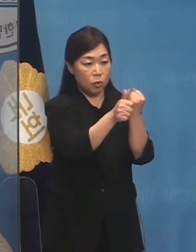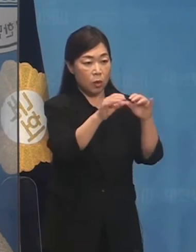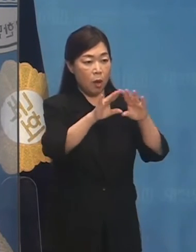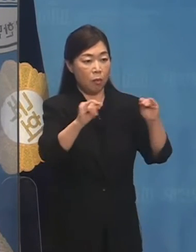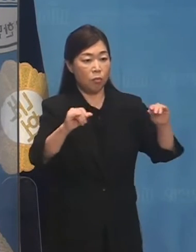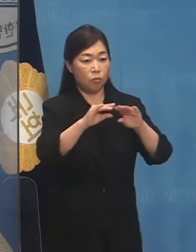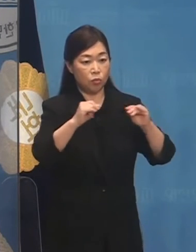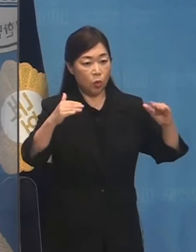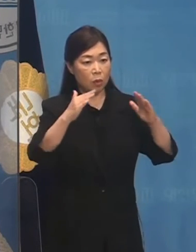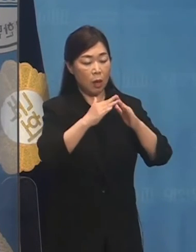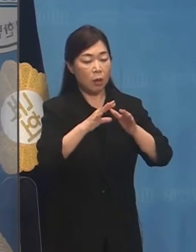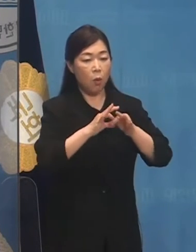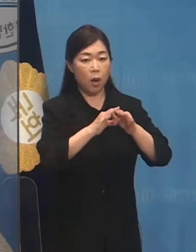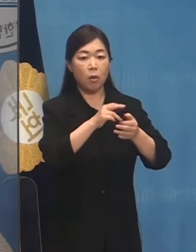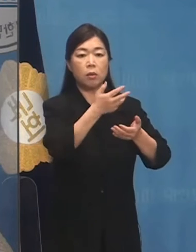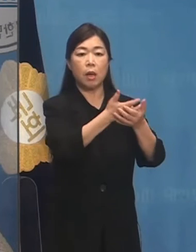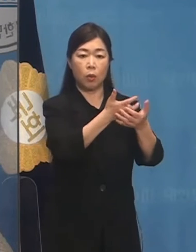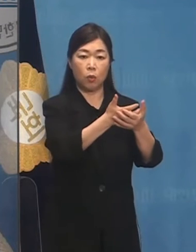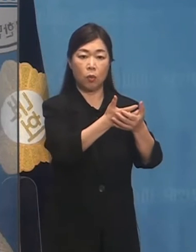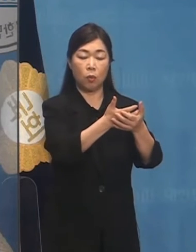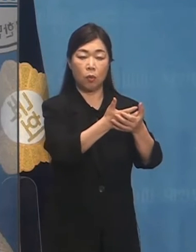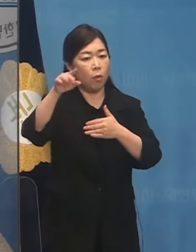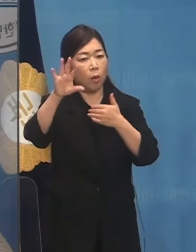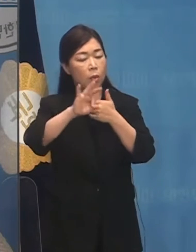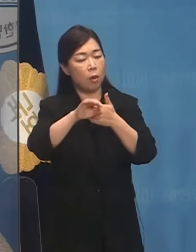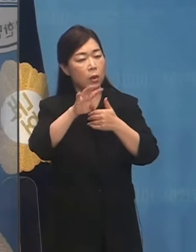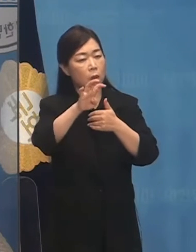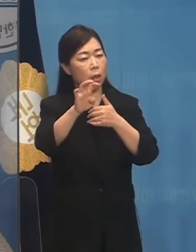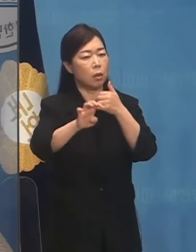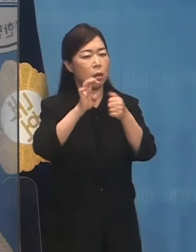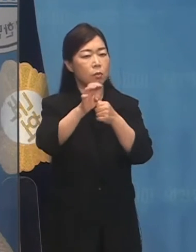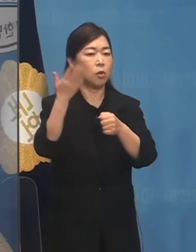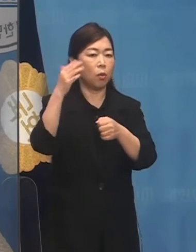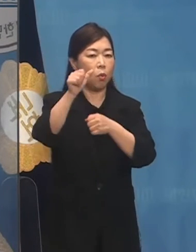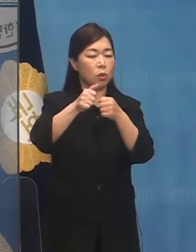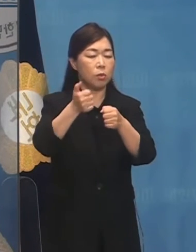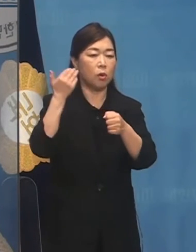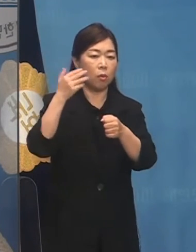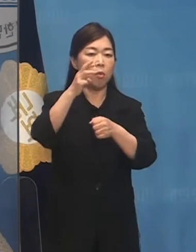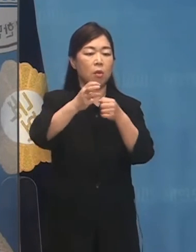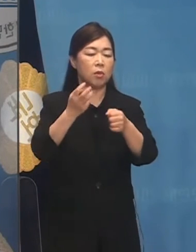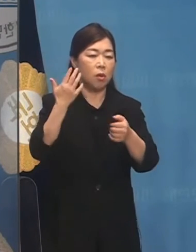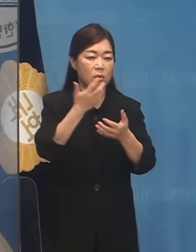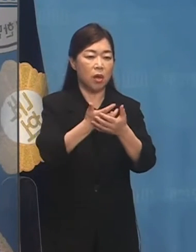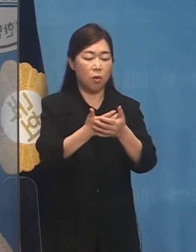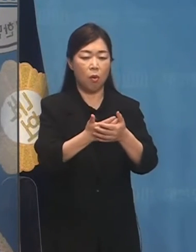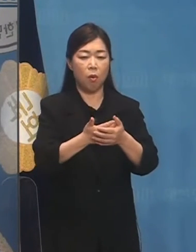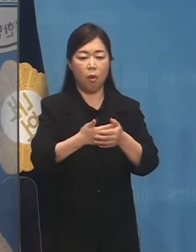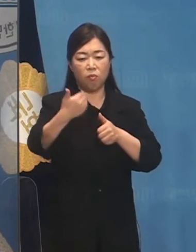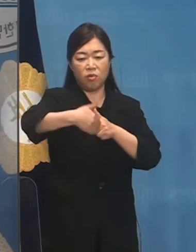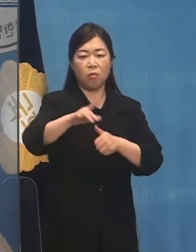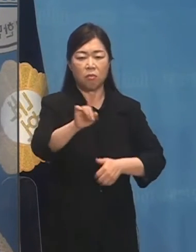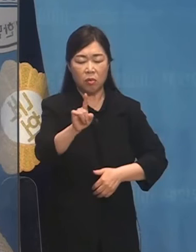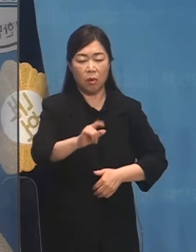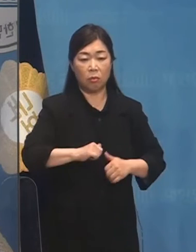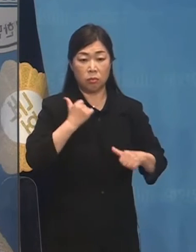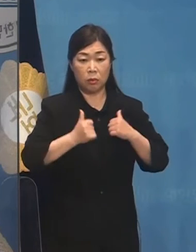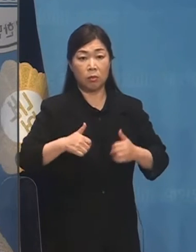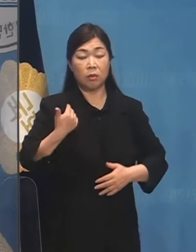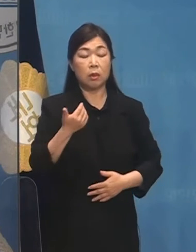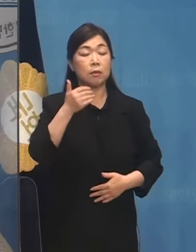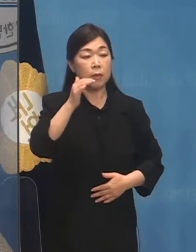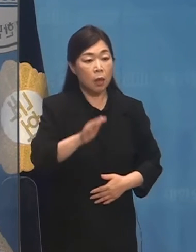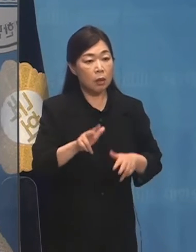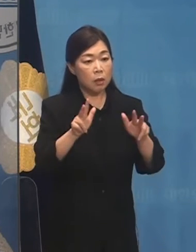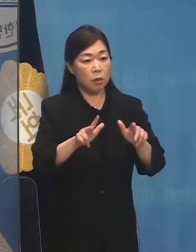자료들입니다. 일부에서는 뭐 이미 40~50년 전, 뭐 30년 전 자료를 왜 요구하냐 이런 얘기를 하는데 지금